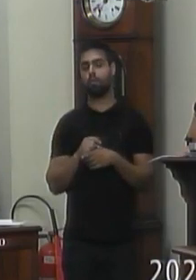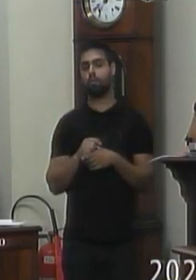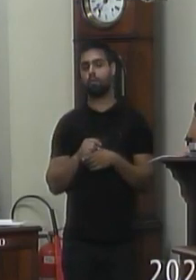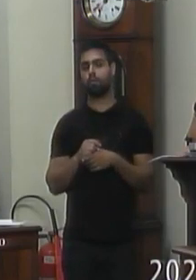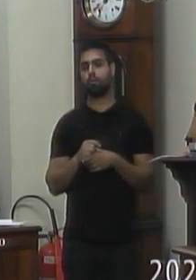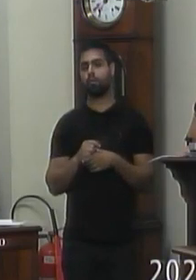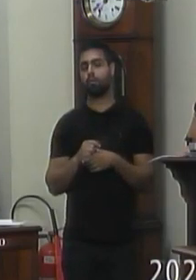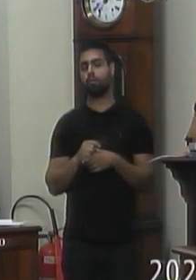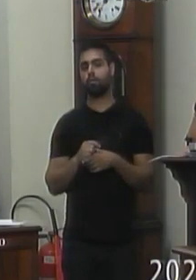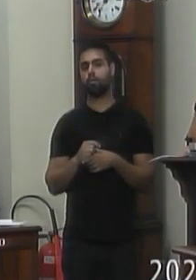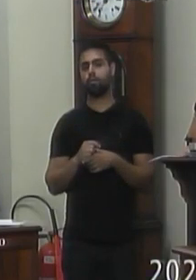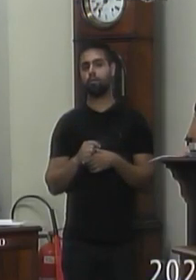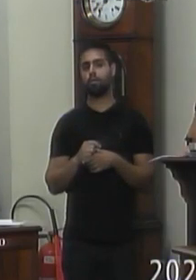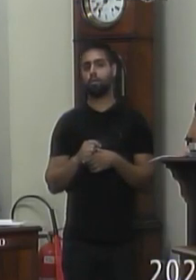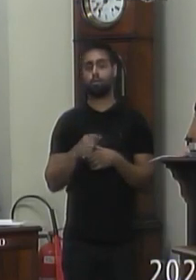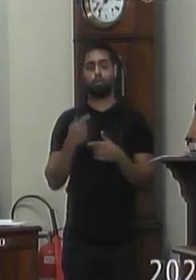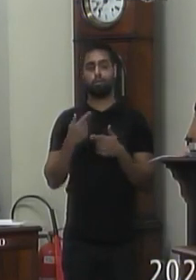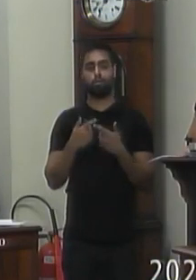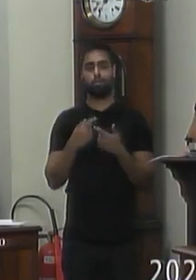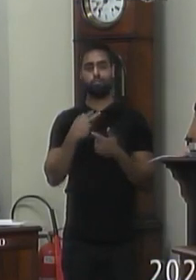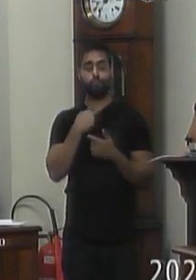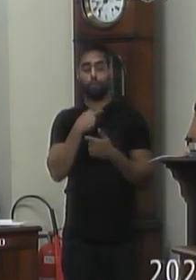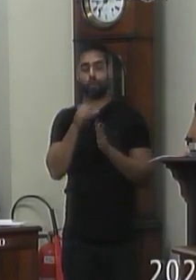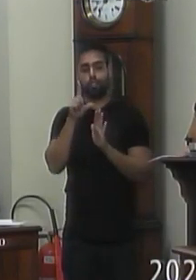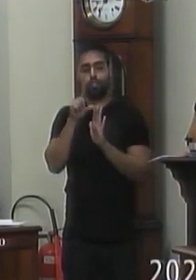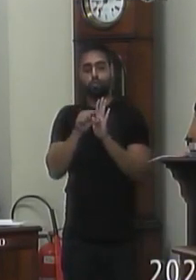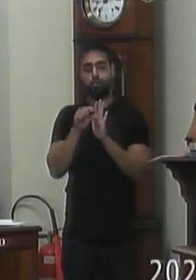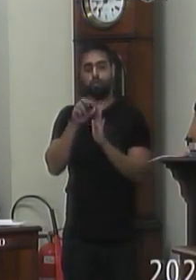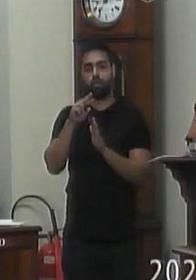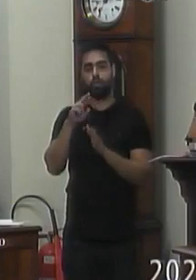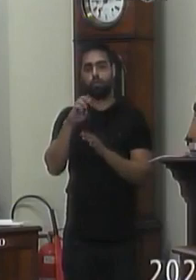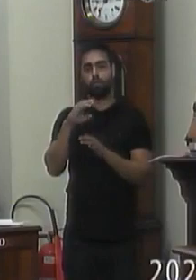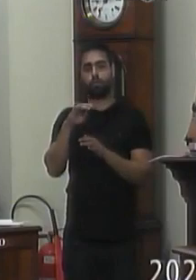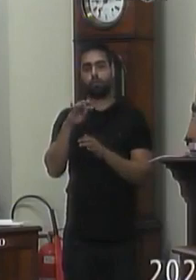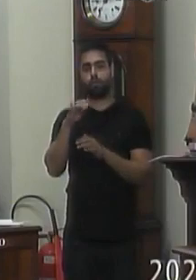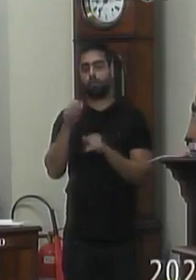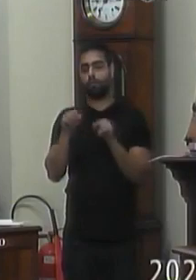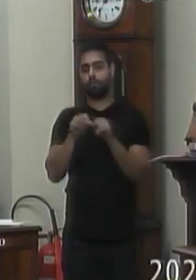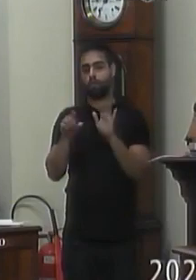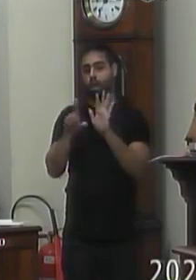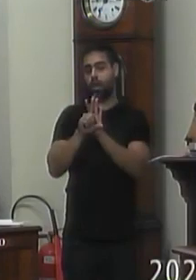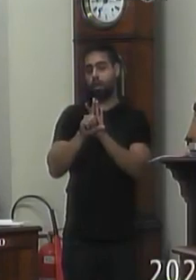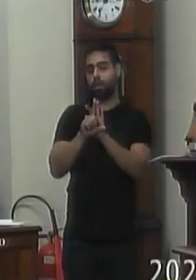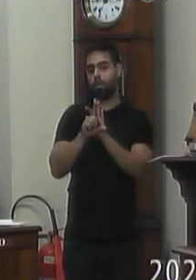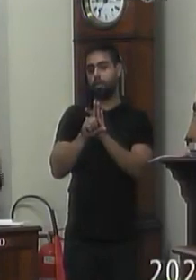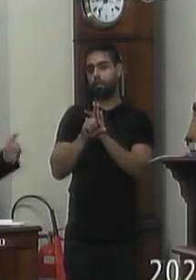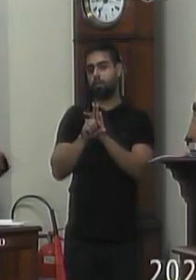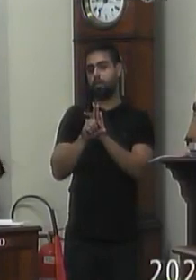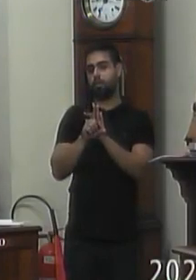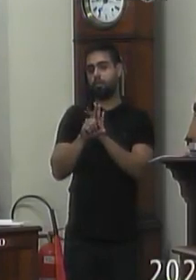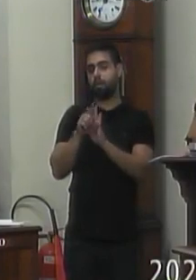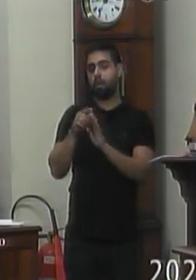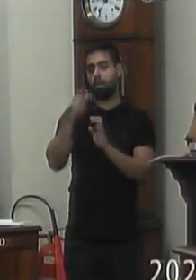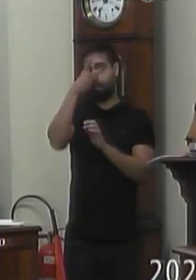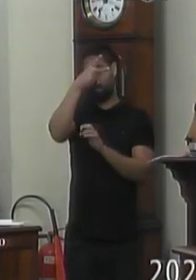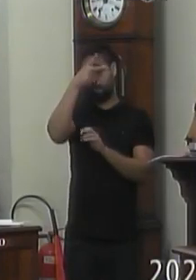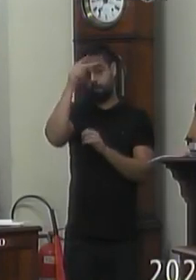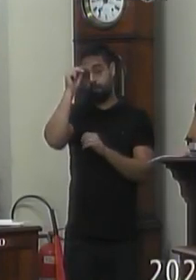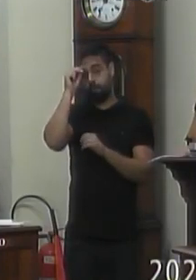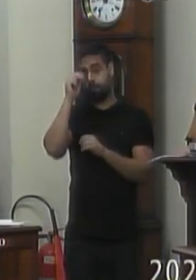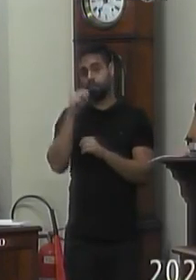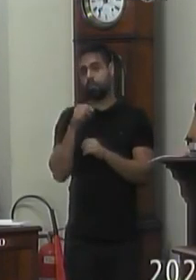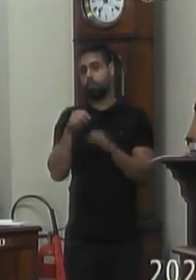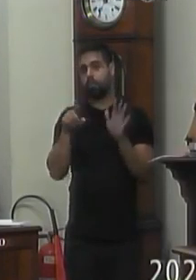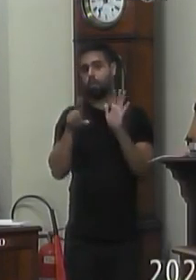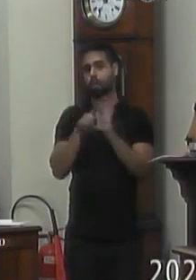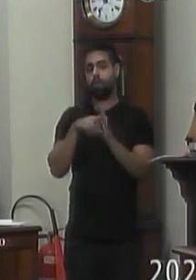não pode renunciar à receita, a gente sabe disso. Eu não posso fazer uma lei aqui pedindo que a prefeitura, através da